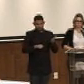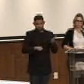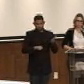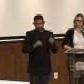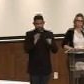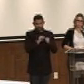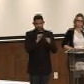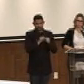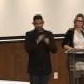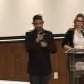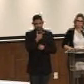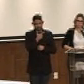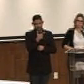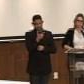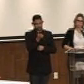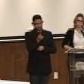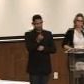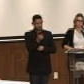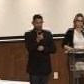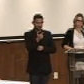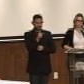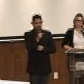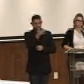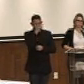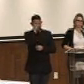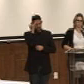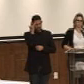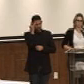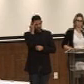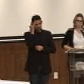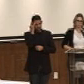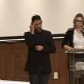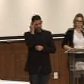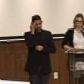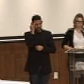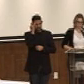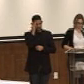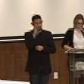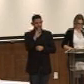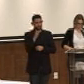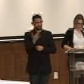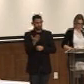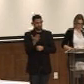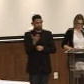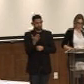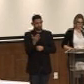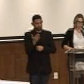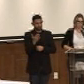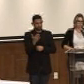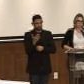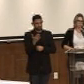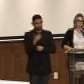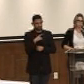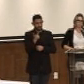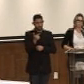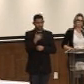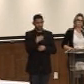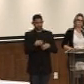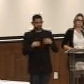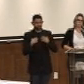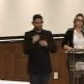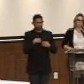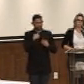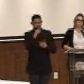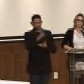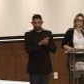feito por 26 ou 27 pessoas, né? Então, Eu não tenho receio nenhum